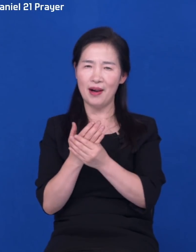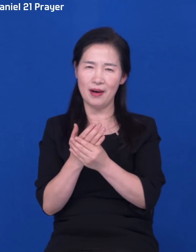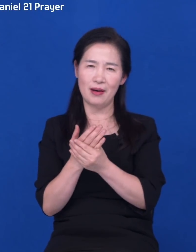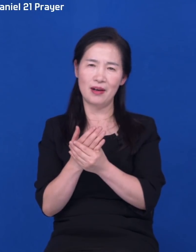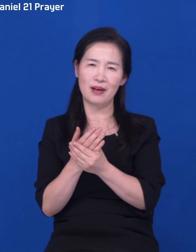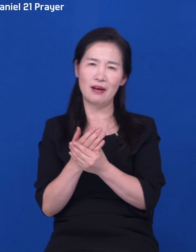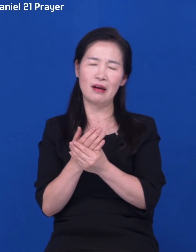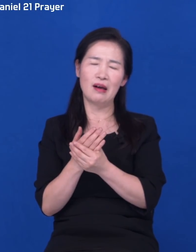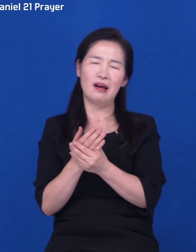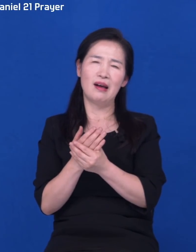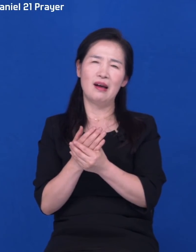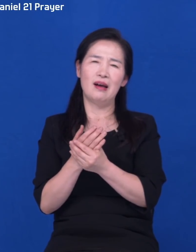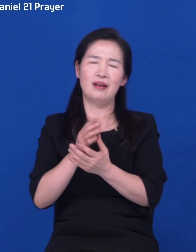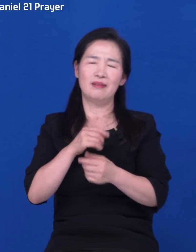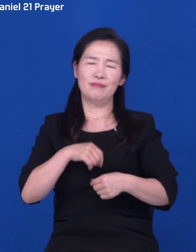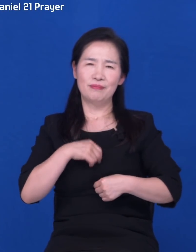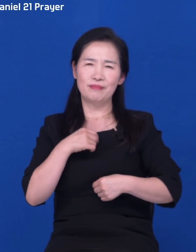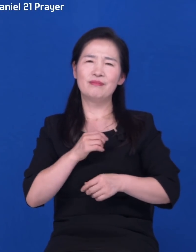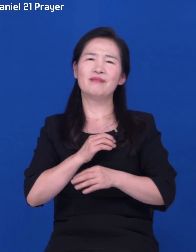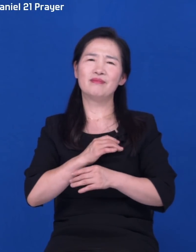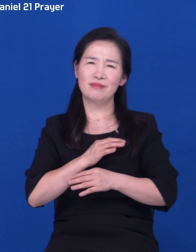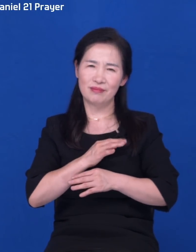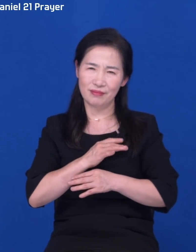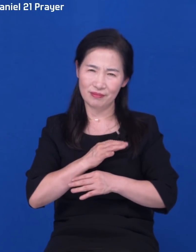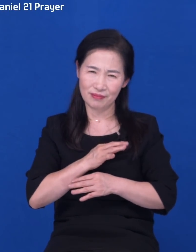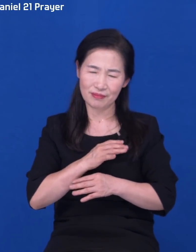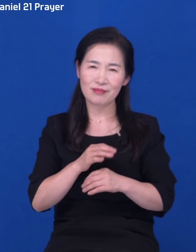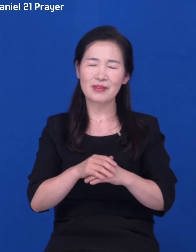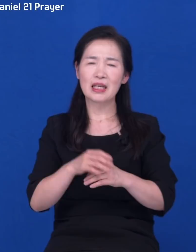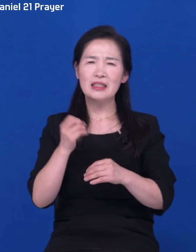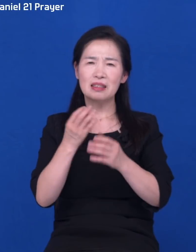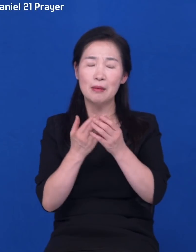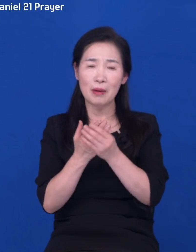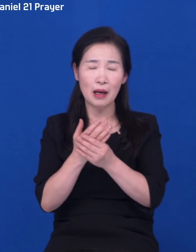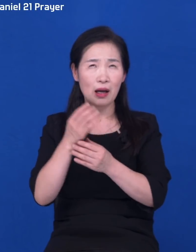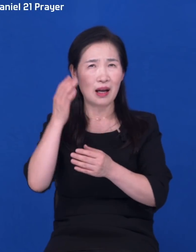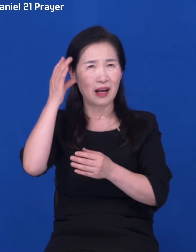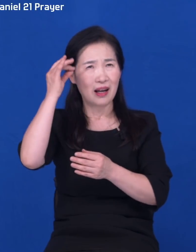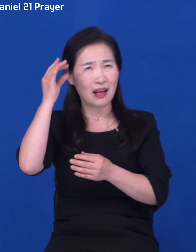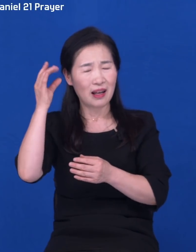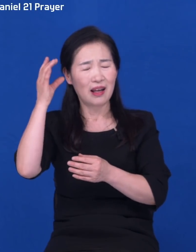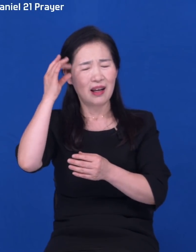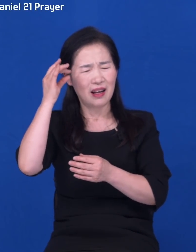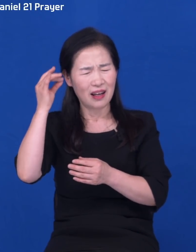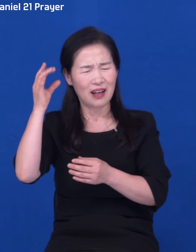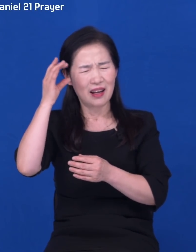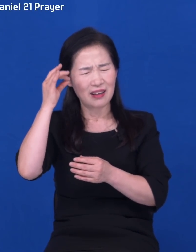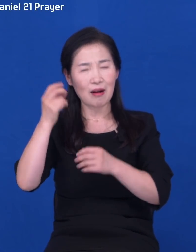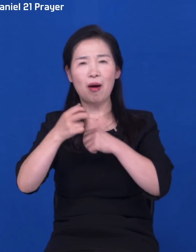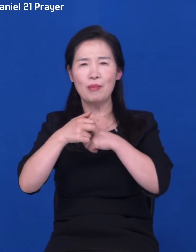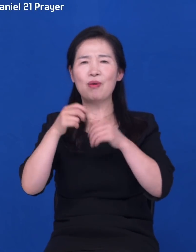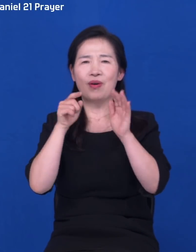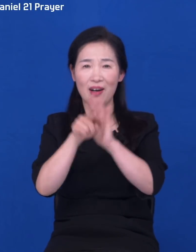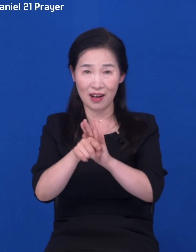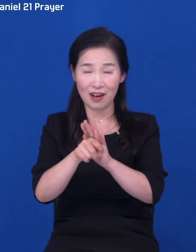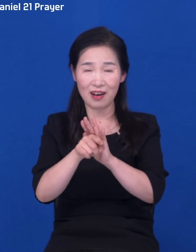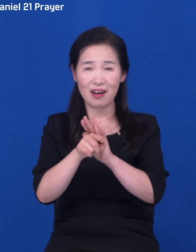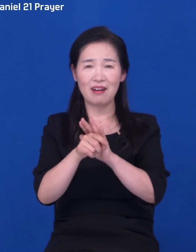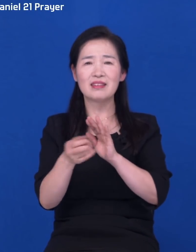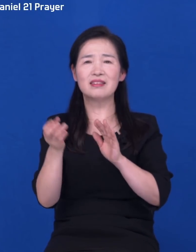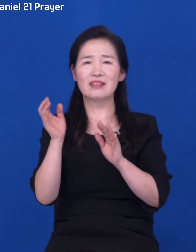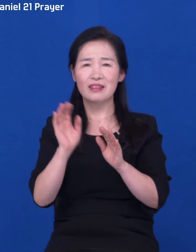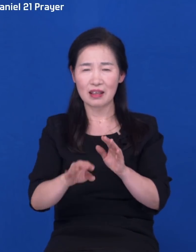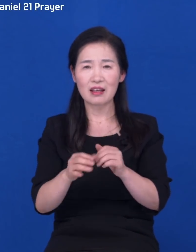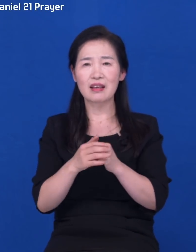되게 무서웠어요. 재발을 할 수도 있다는 것 때문에 항상 무섭게 진료실을 갔는데 진료실에 가면 그때까지 버릇은 넌